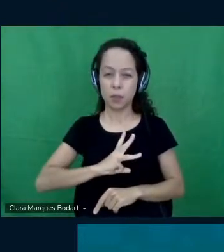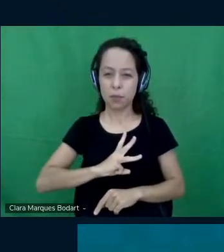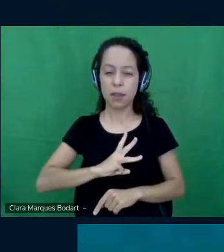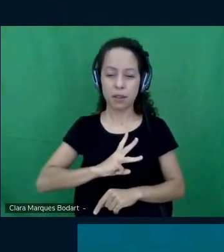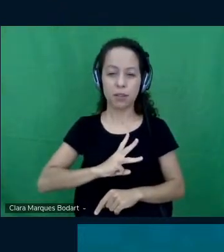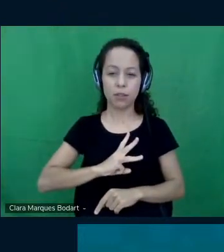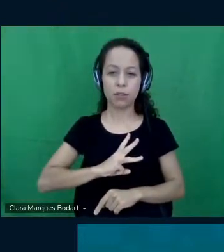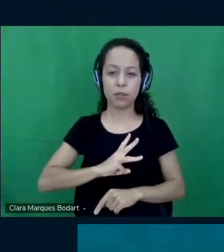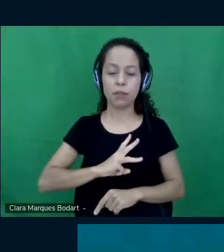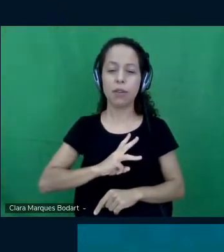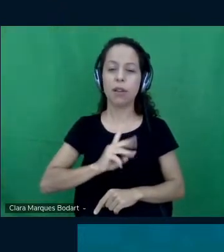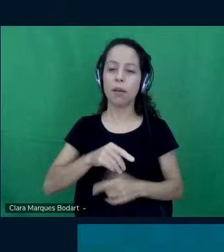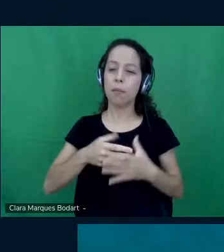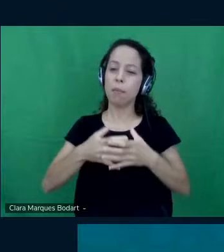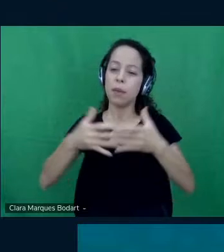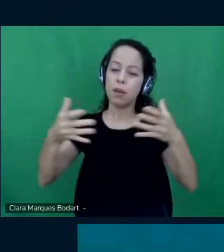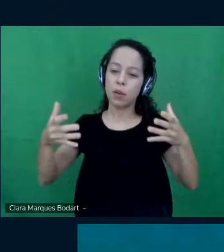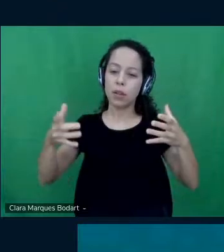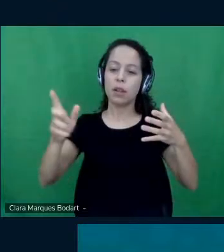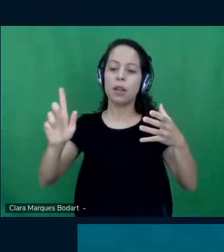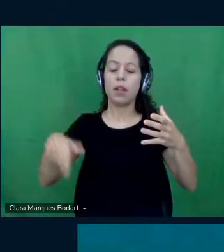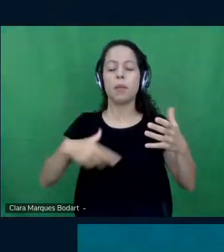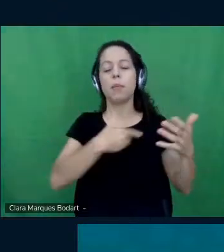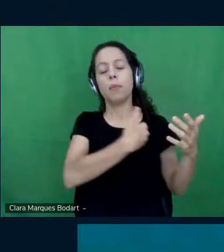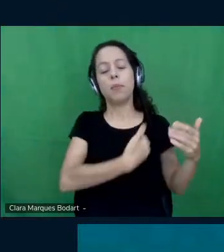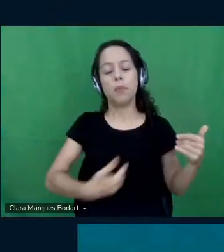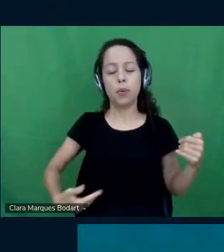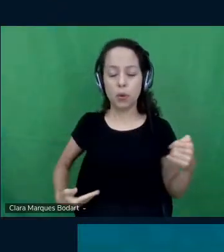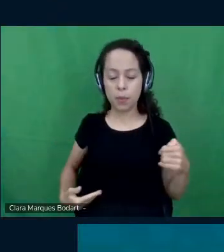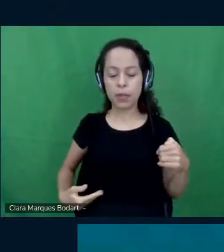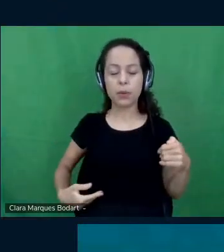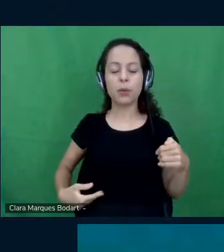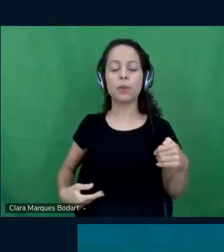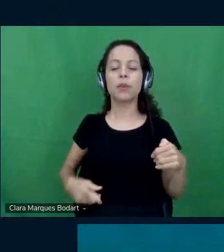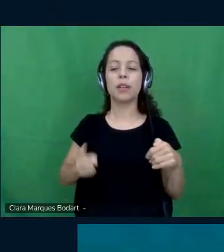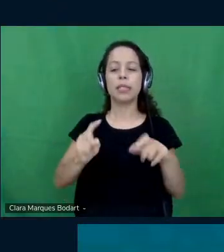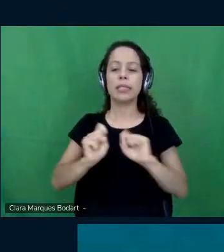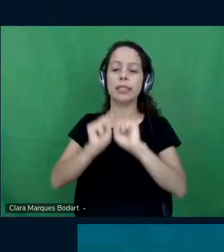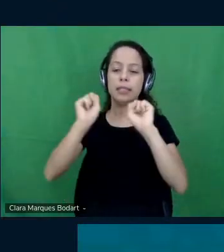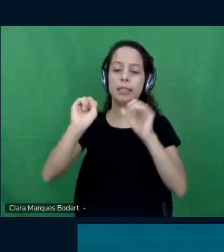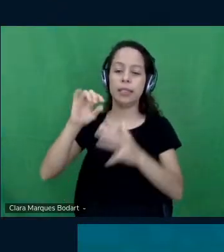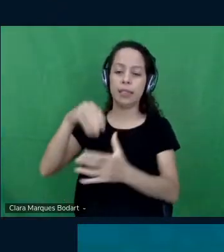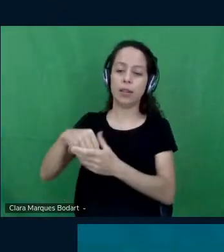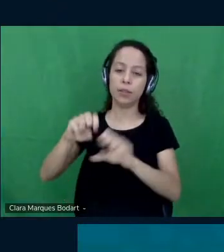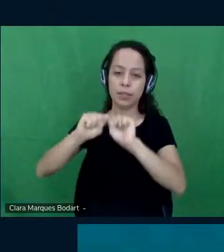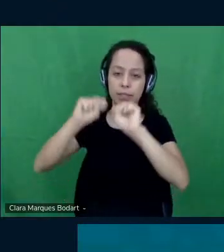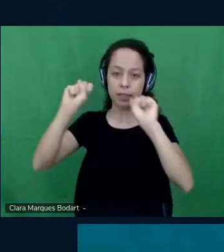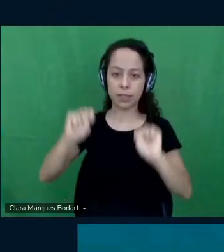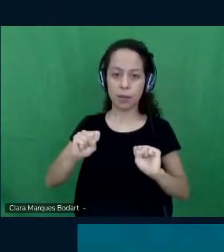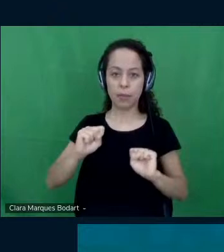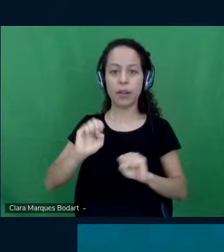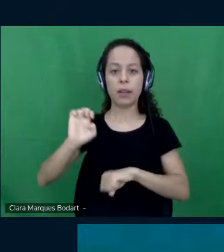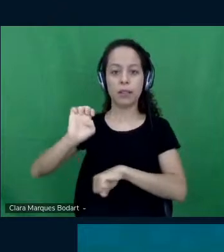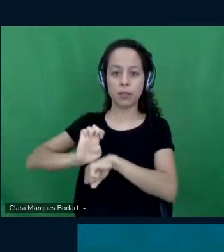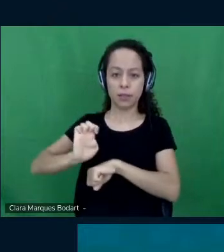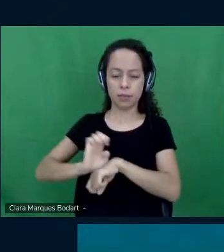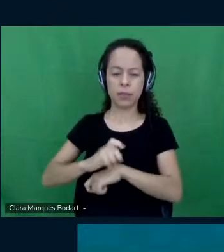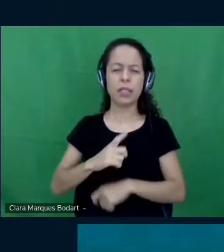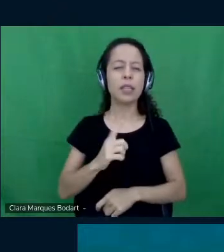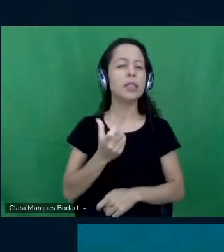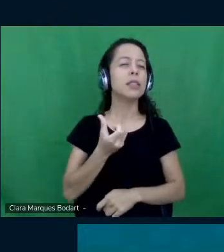majoritariamente público e de redes estaduais, né? Nós temos hoje 6 milhões e 600